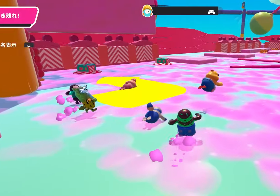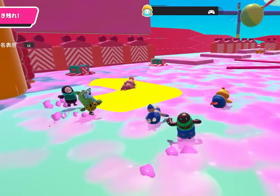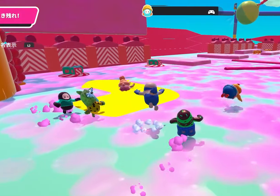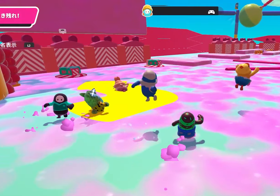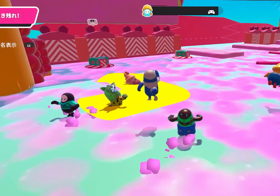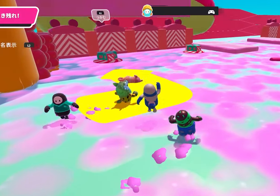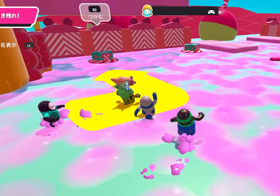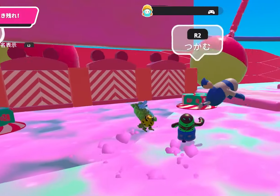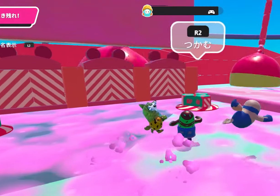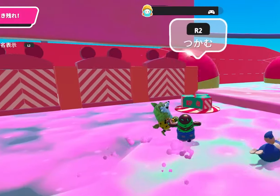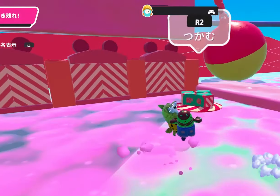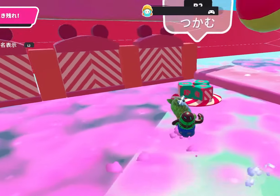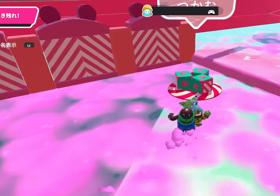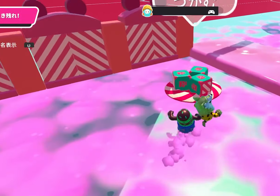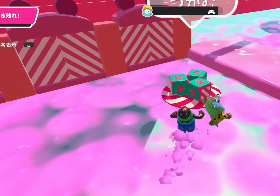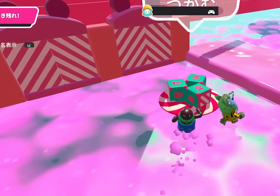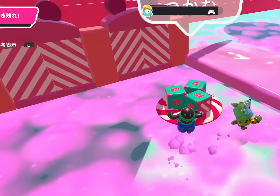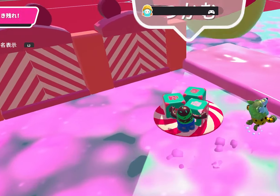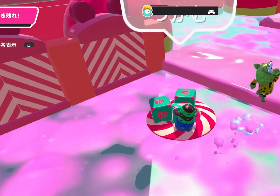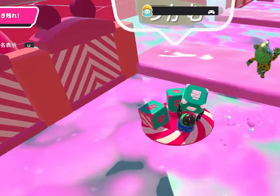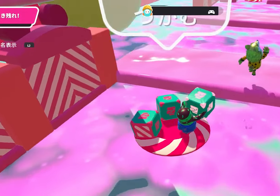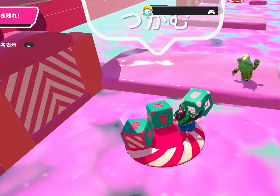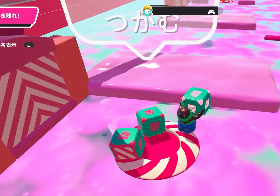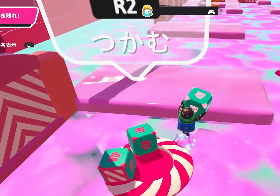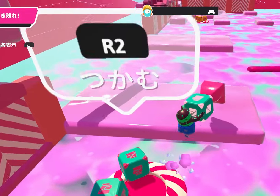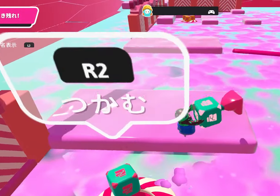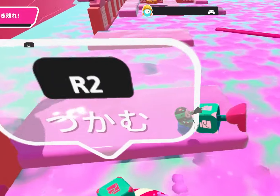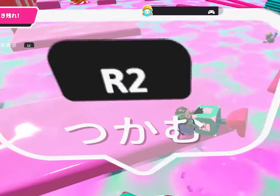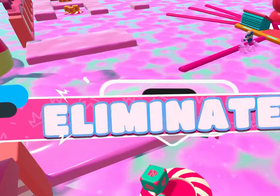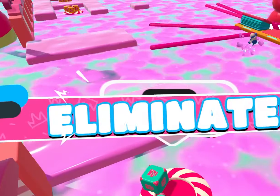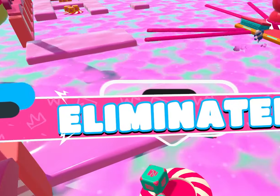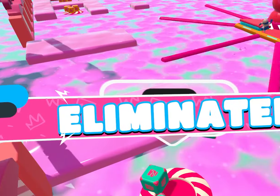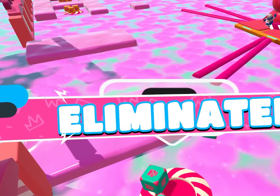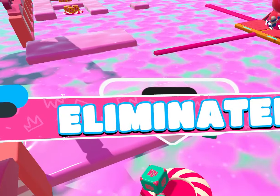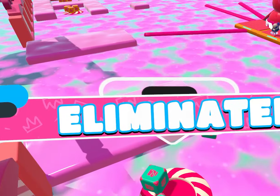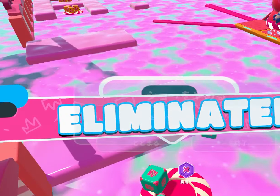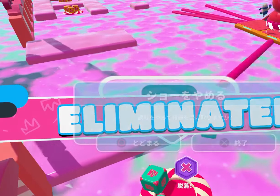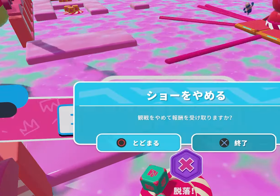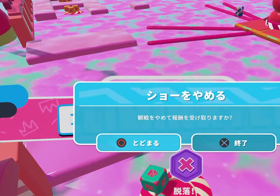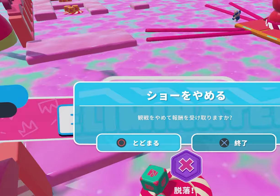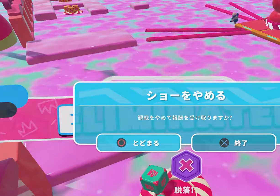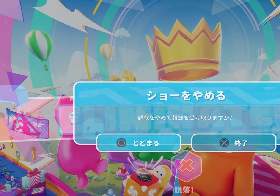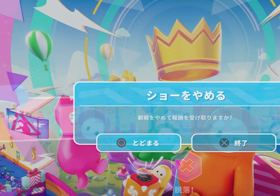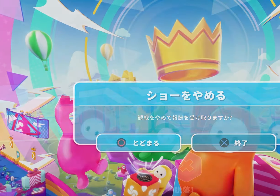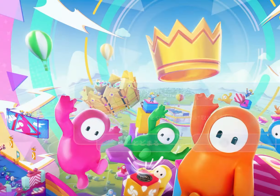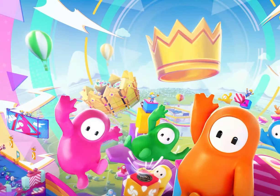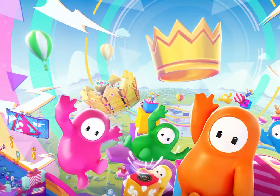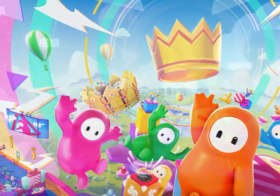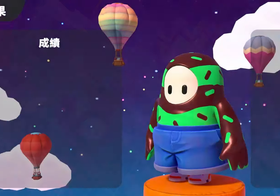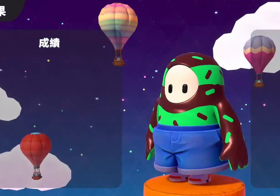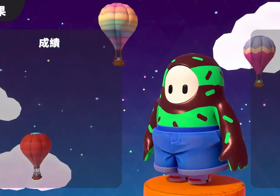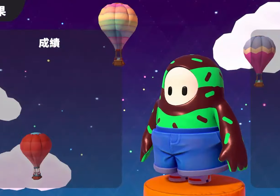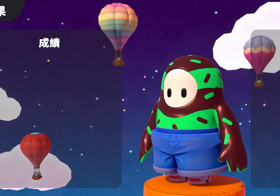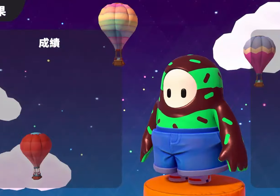触覚?色々便利じゃないですか人間にはない感覚を味わってる上のステップにいるんだなというか